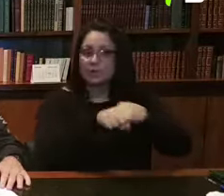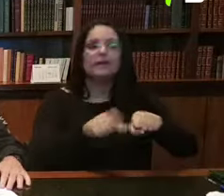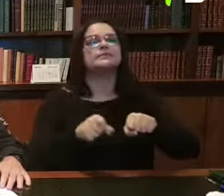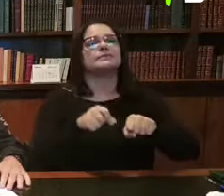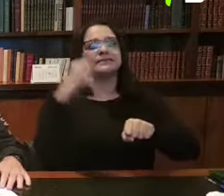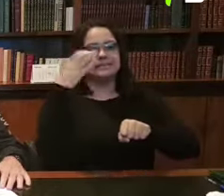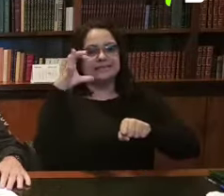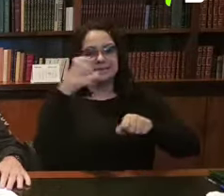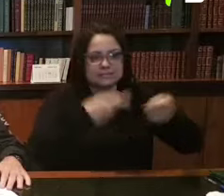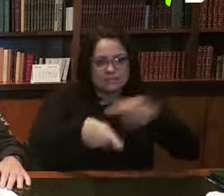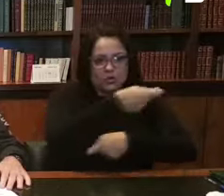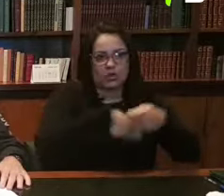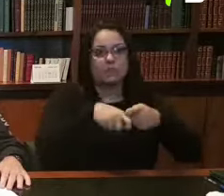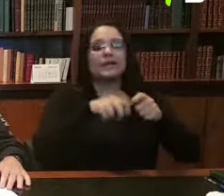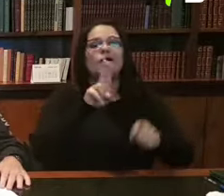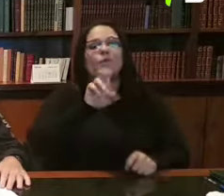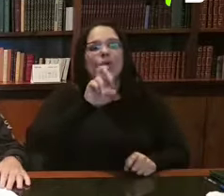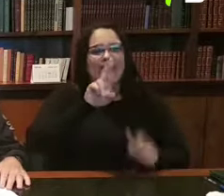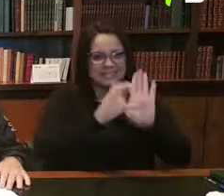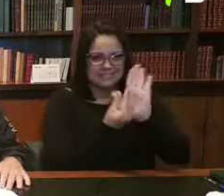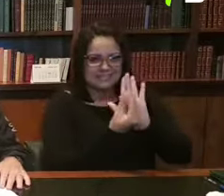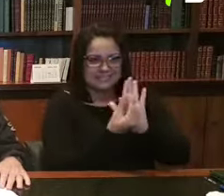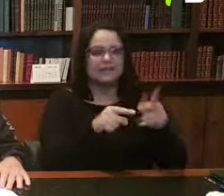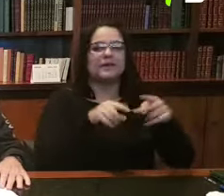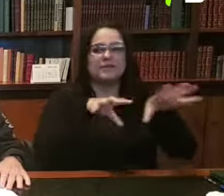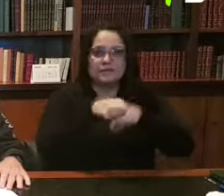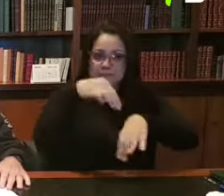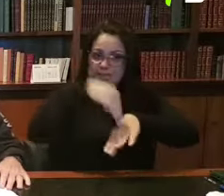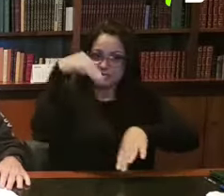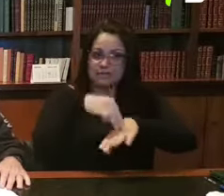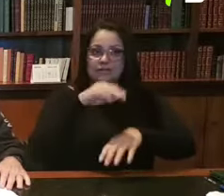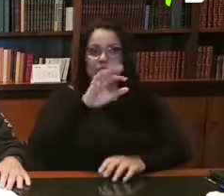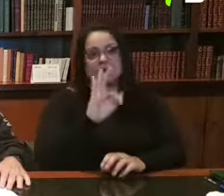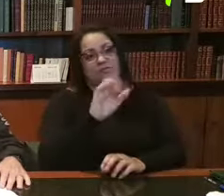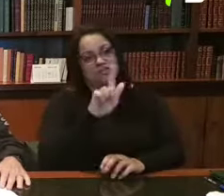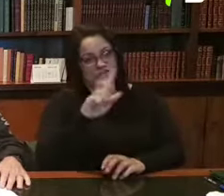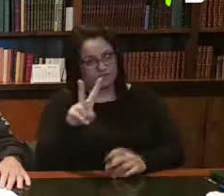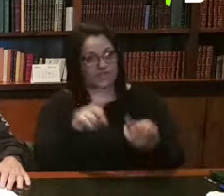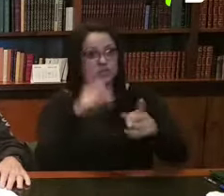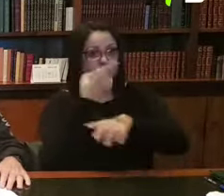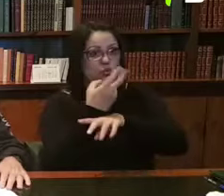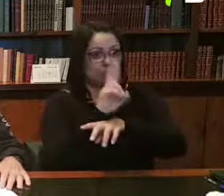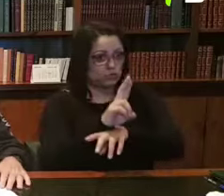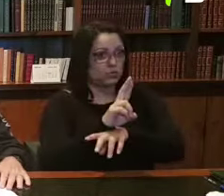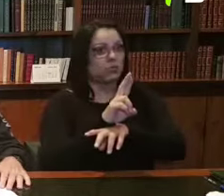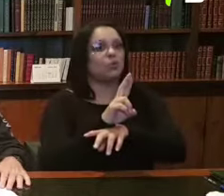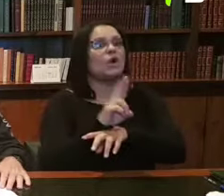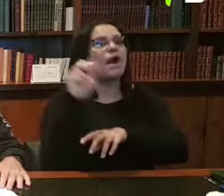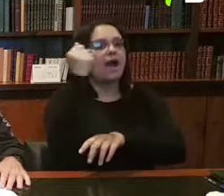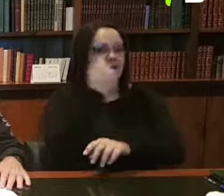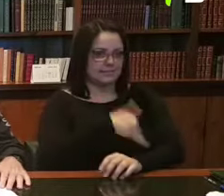econômicas pela uern fez mestrado na fundação getúlio vargas é doutor universidade de